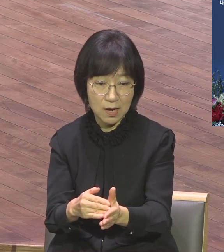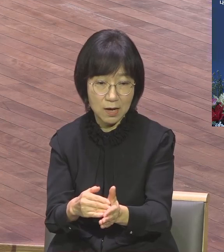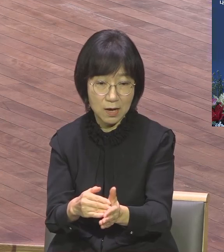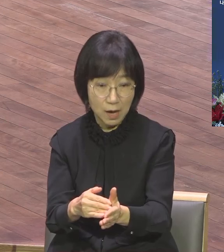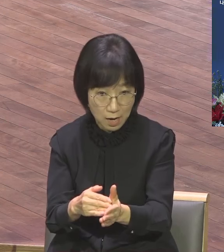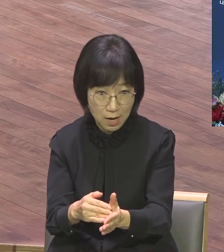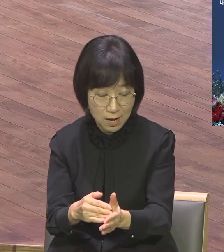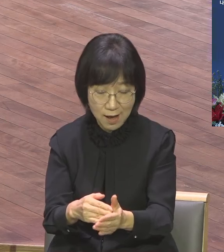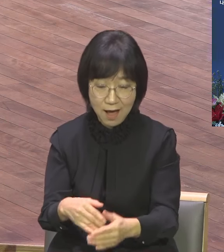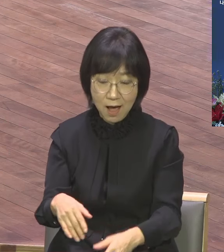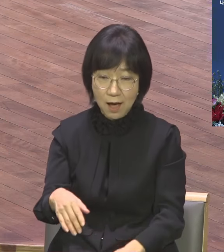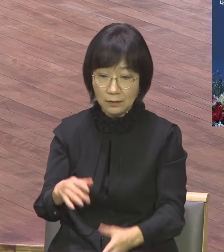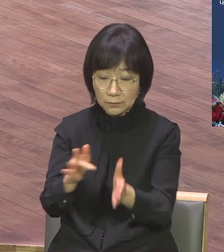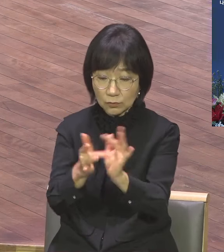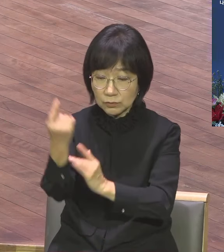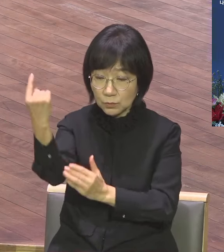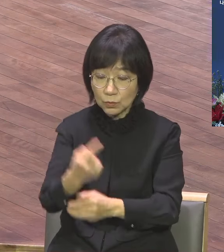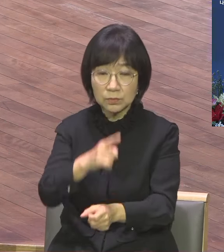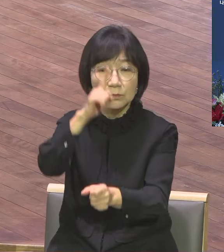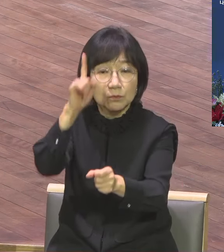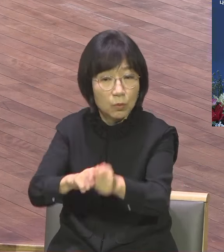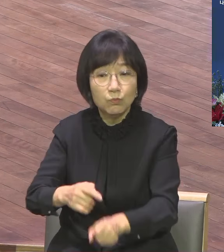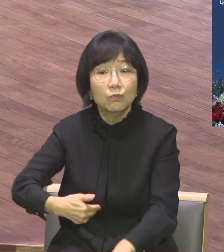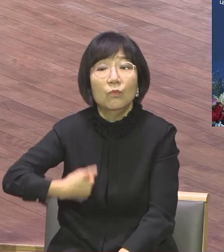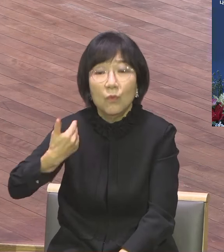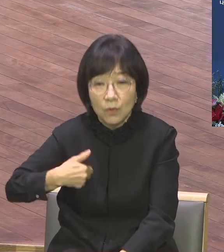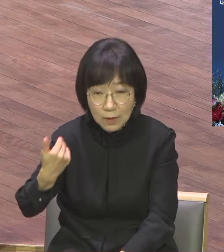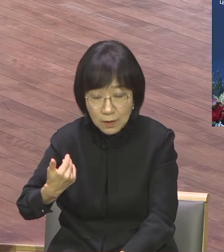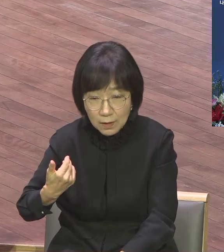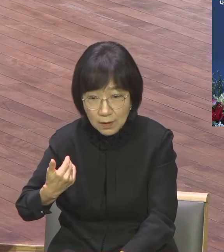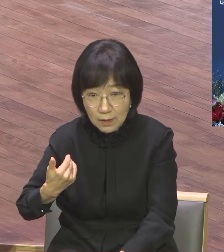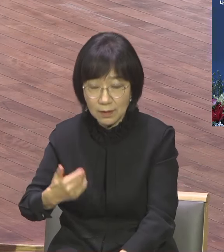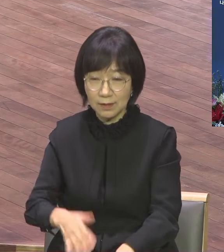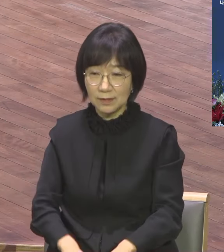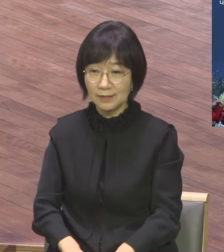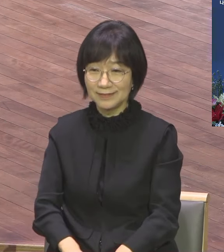성탄의 근본의 취지를, 유일성의 복음